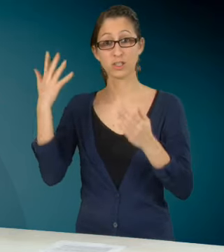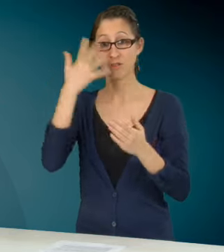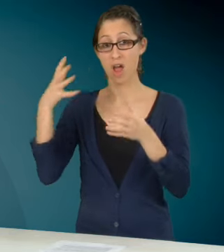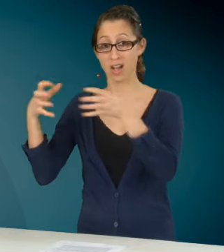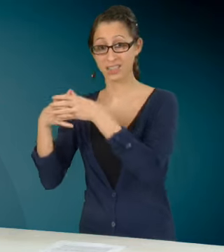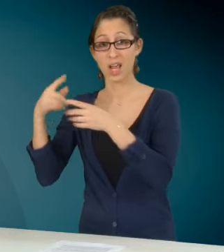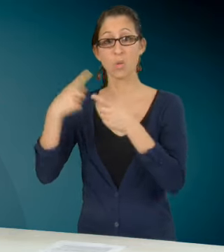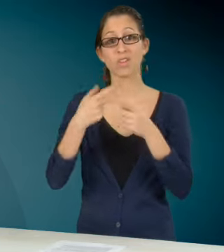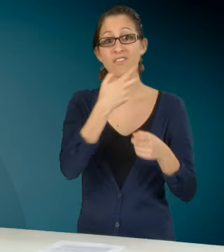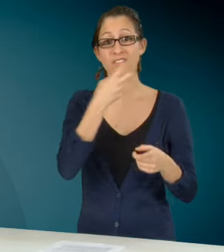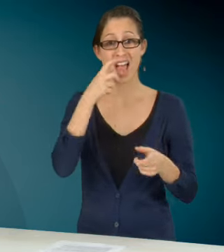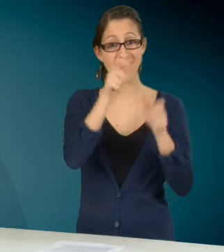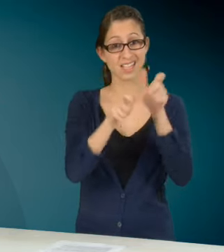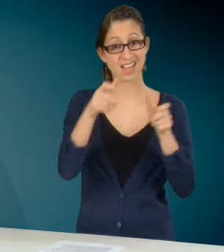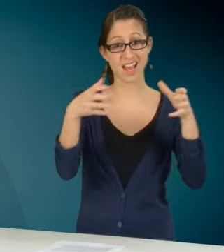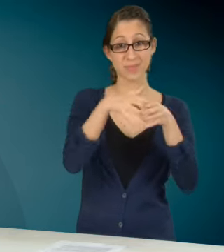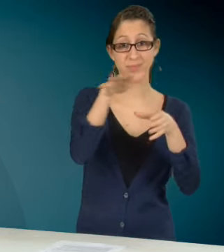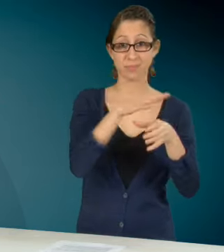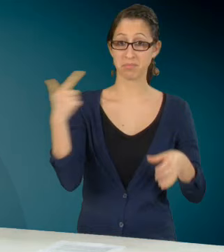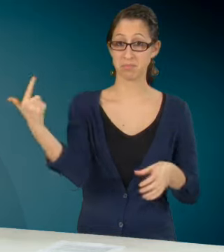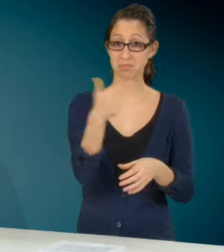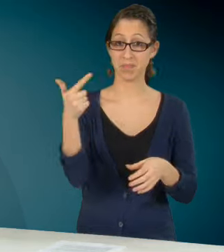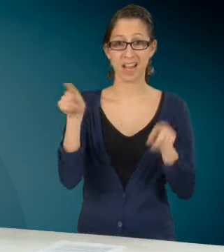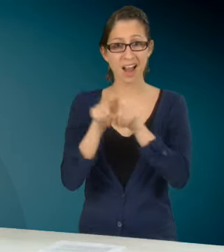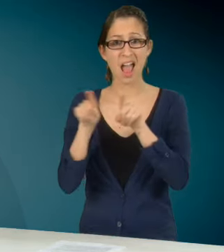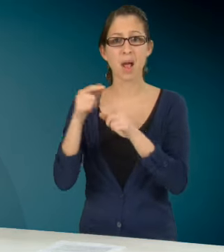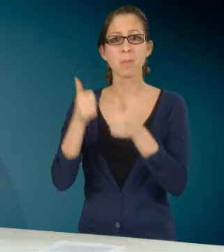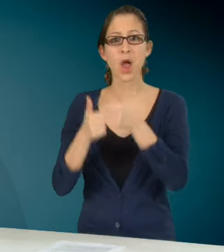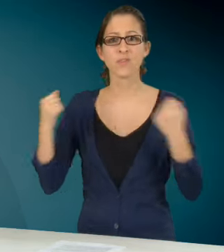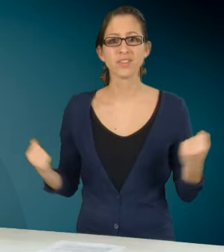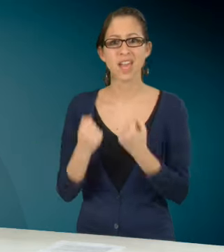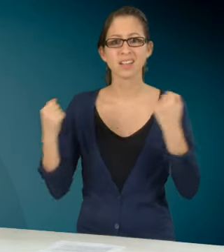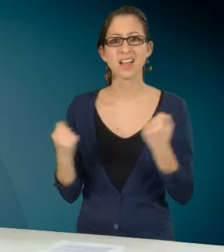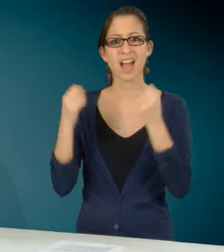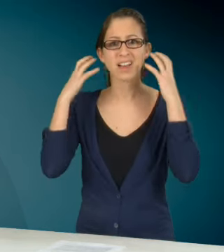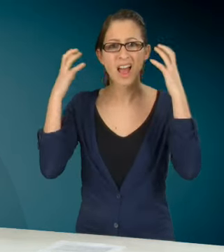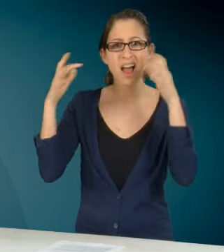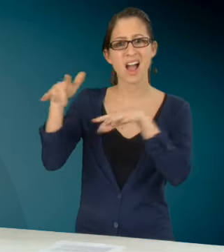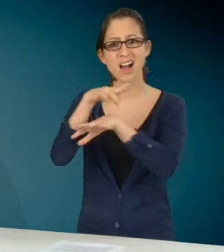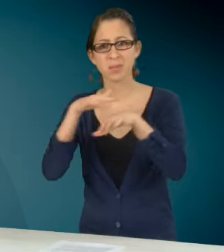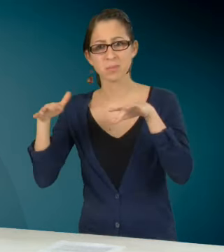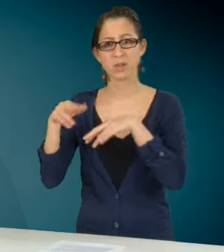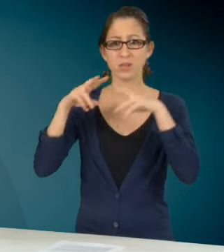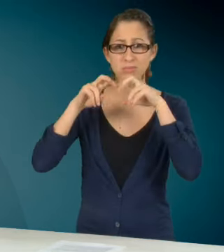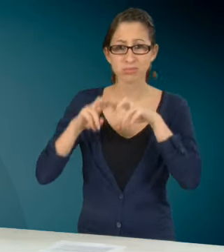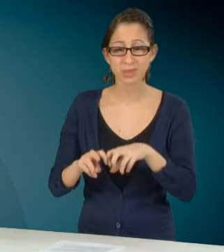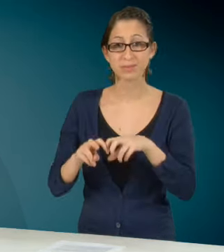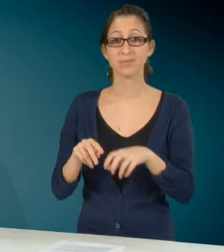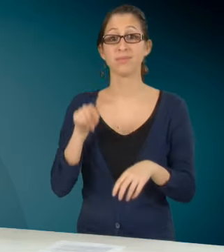berufsgattung und welche beide dem lärm ausgesetzt sind sie fanden heraus dass weiße dreimal